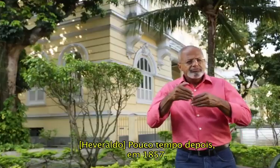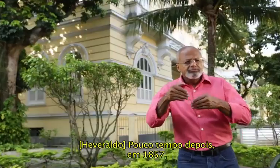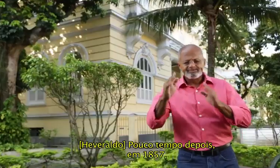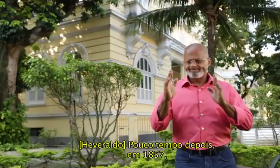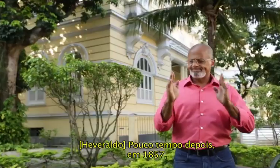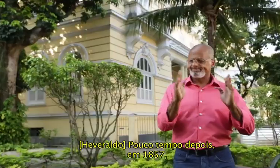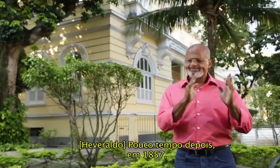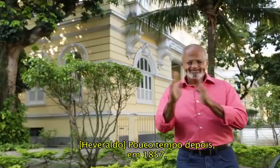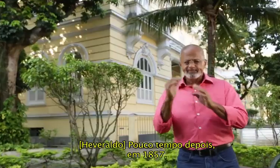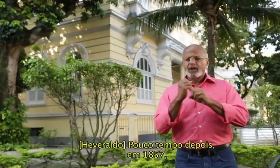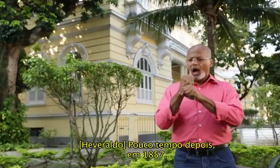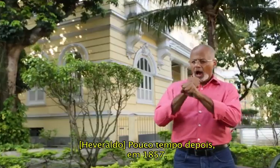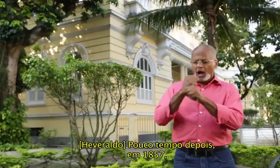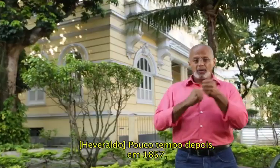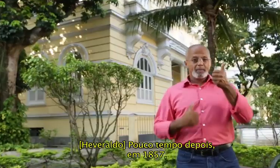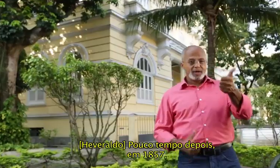Pouco tempo depois, em